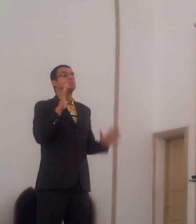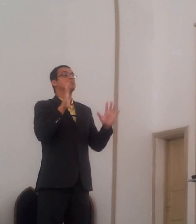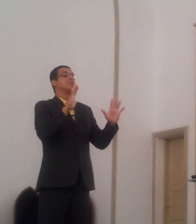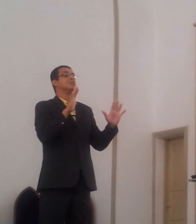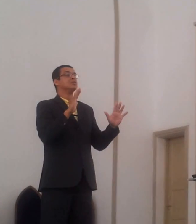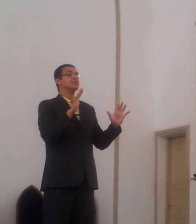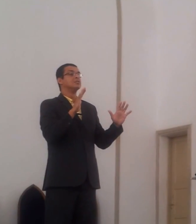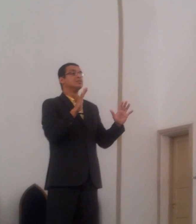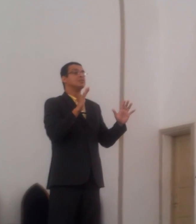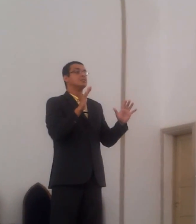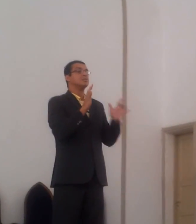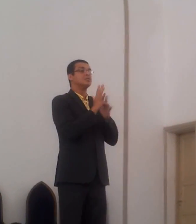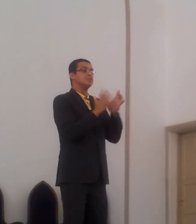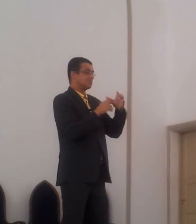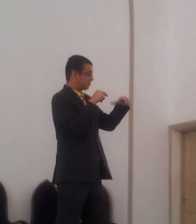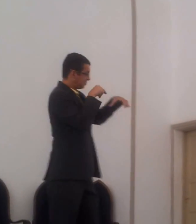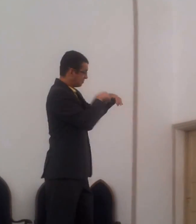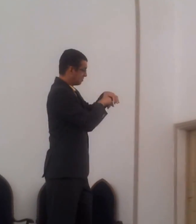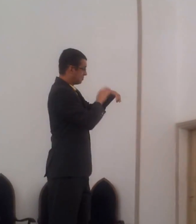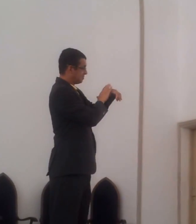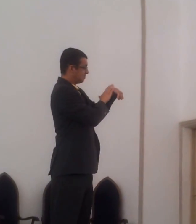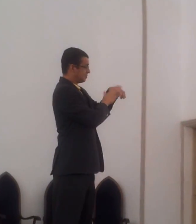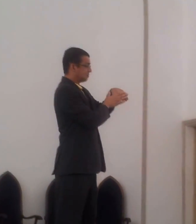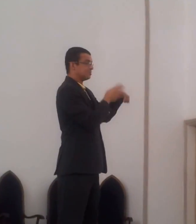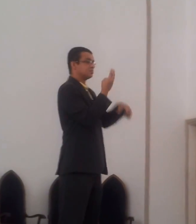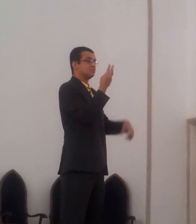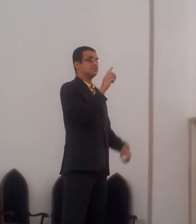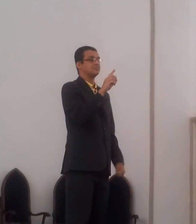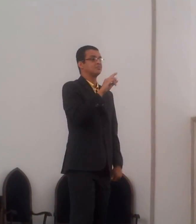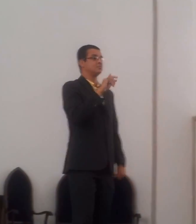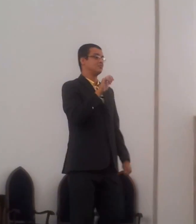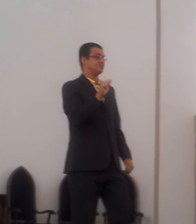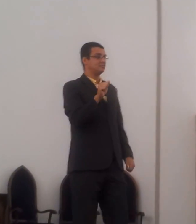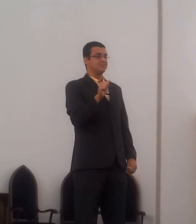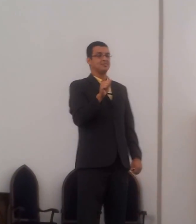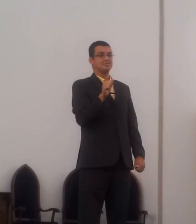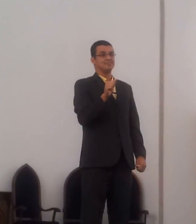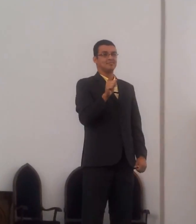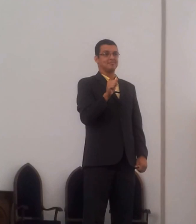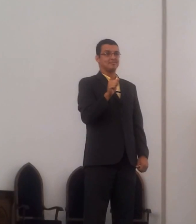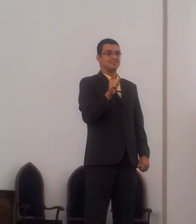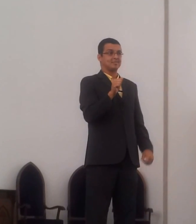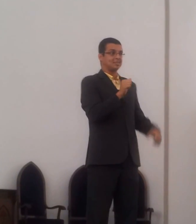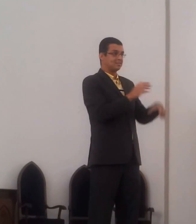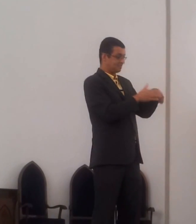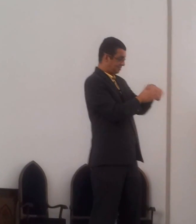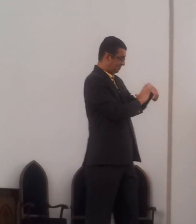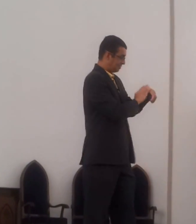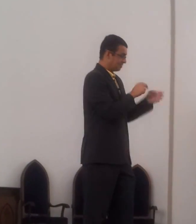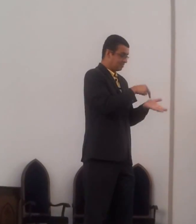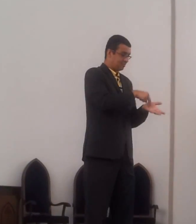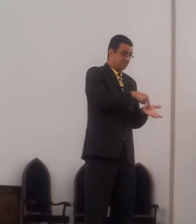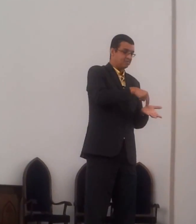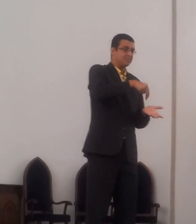E vida e abundância para os que são mortos. Aí Jesus, ele ficou no túmulo 3 dias. E